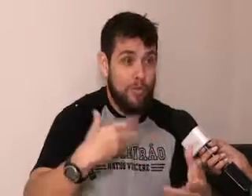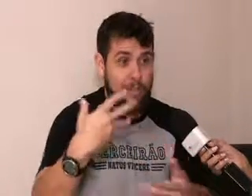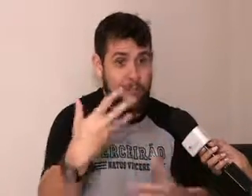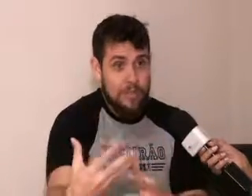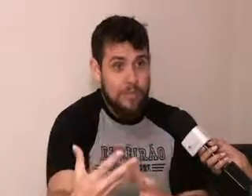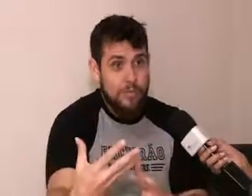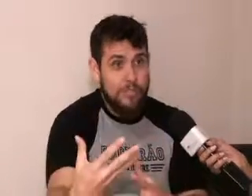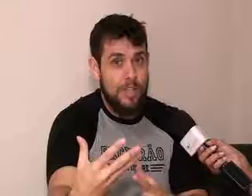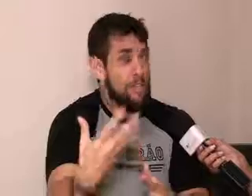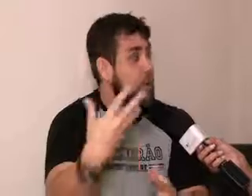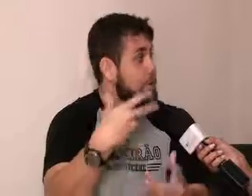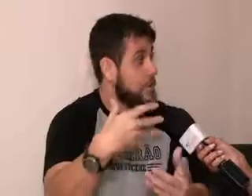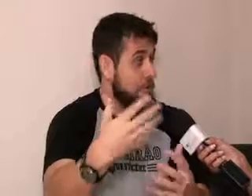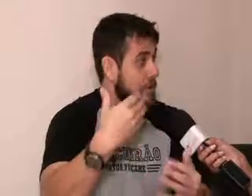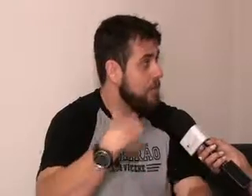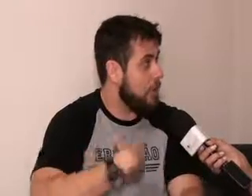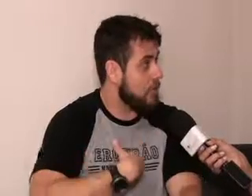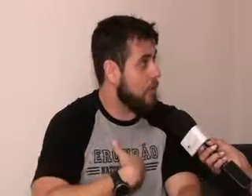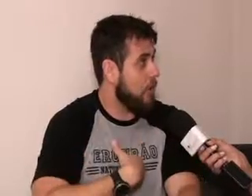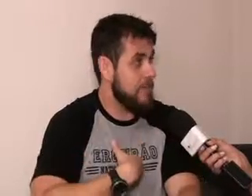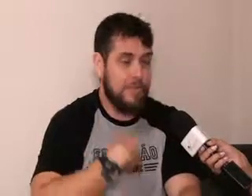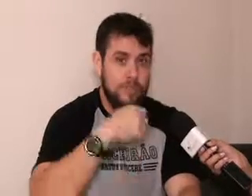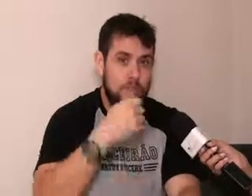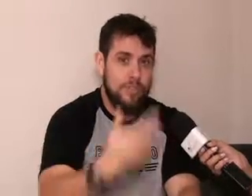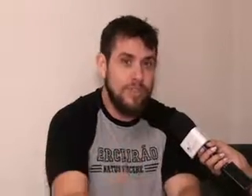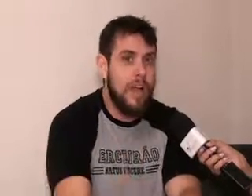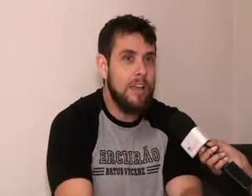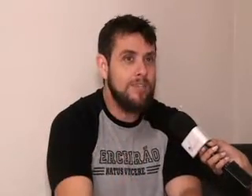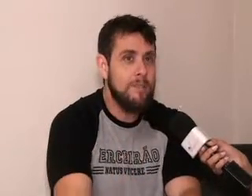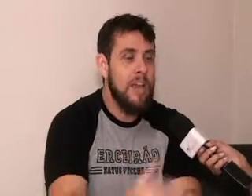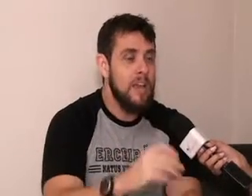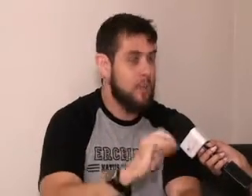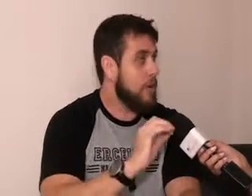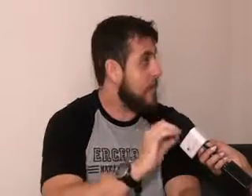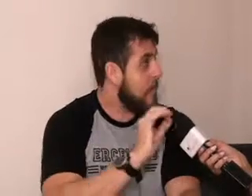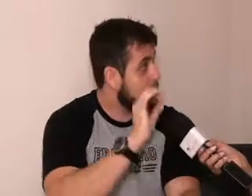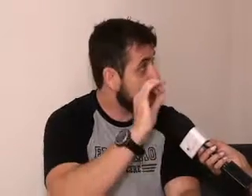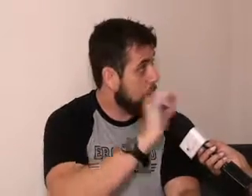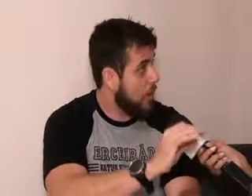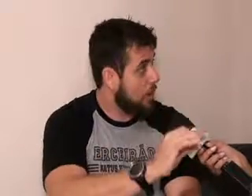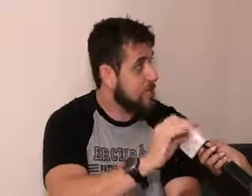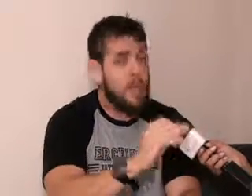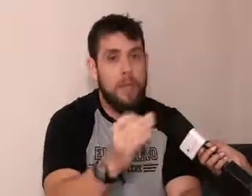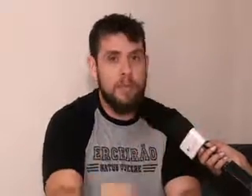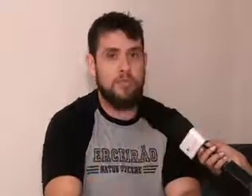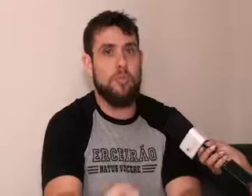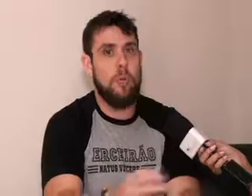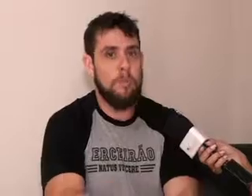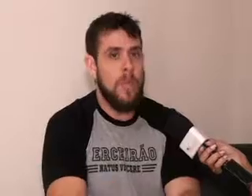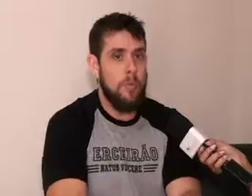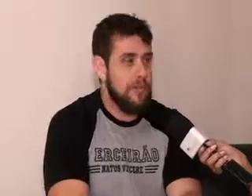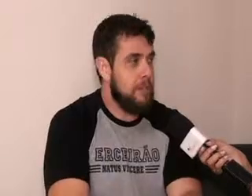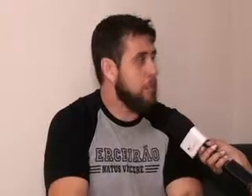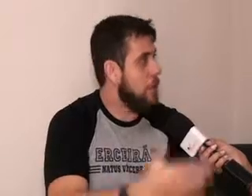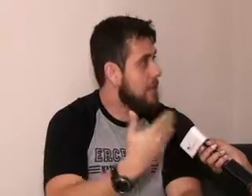os apelidos e dentro da Libras nós não temos o nosso nome, nós temos os nossos sinais. São características próprias de cada pessoa. Por exemplo, quando eu